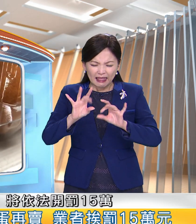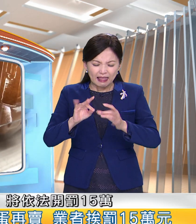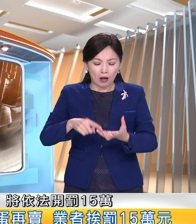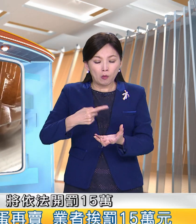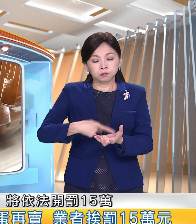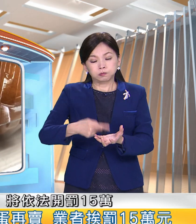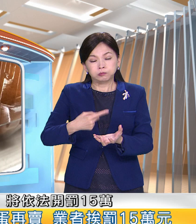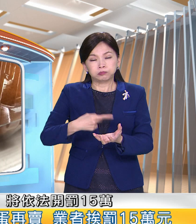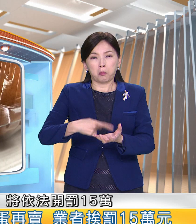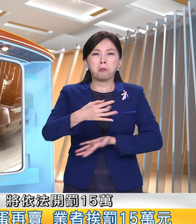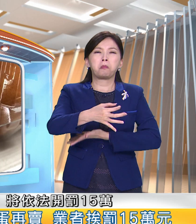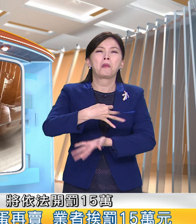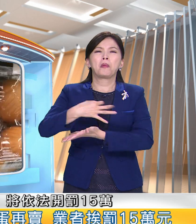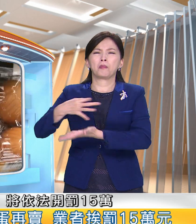罚150,000元。